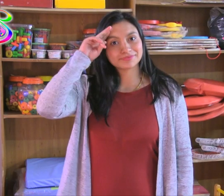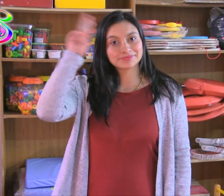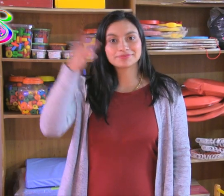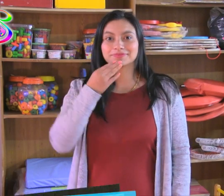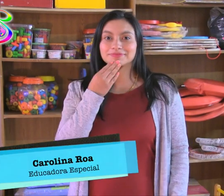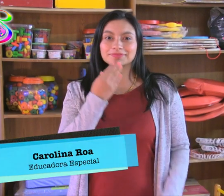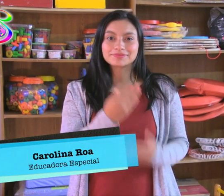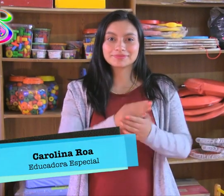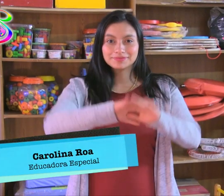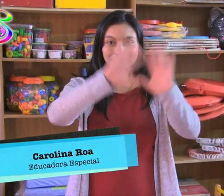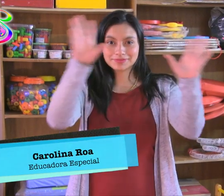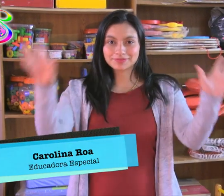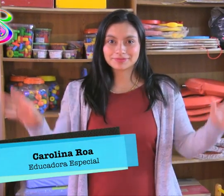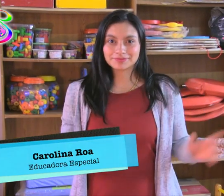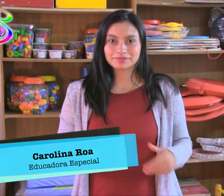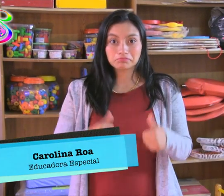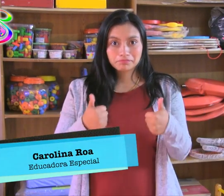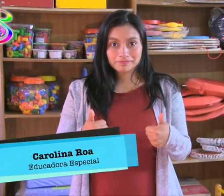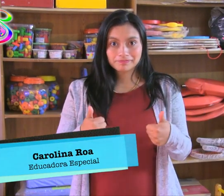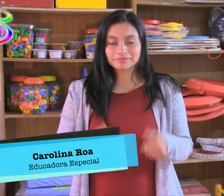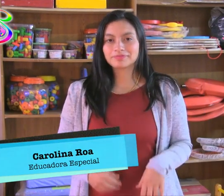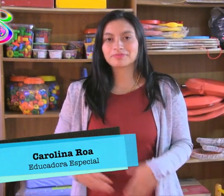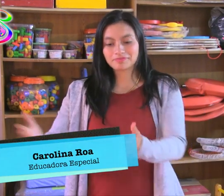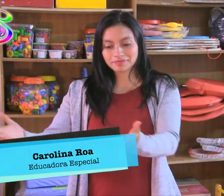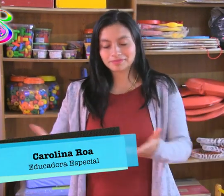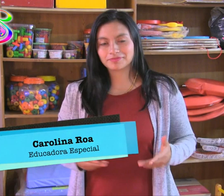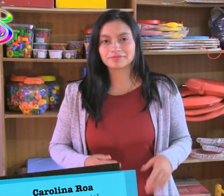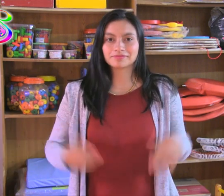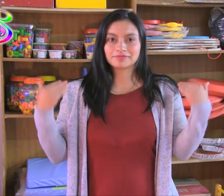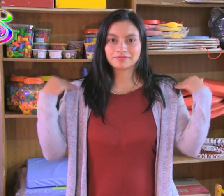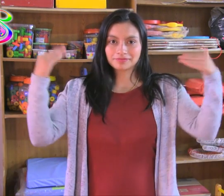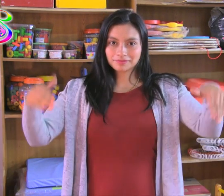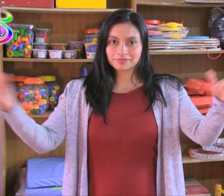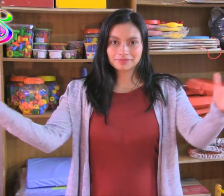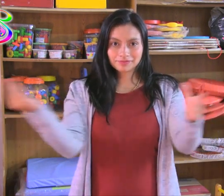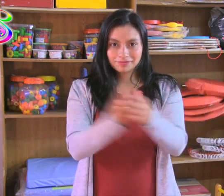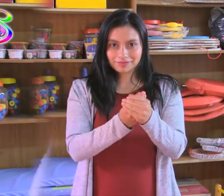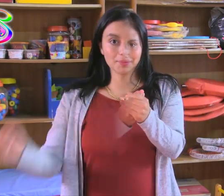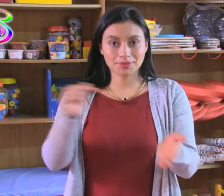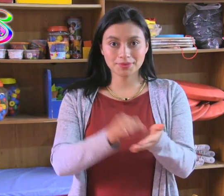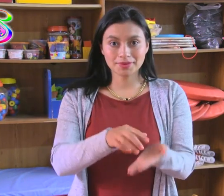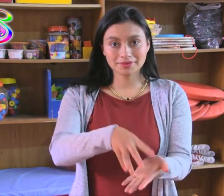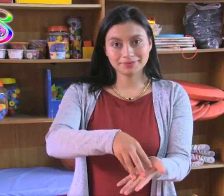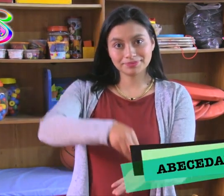Hola, buenos días. Espero que estén todos bien. Bienvenidos a Suezca Incluyente.